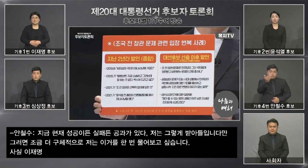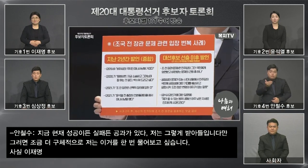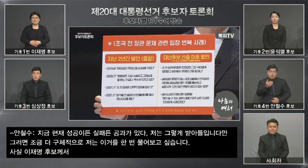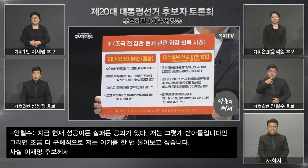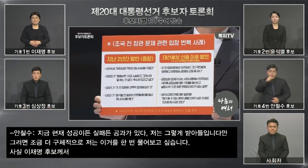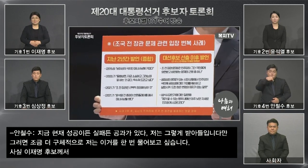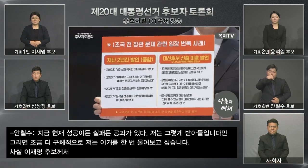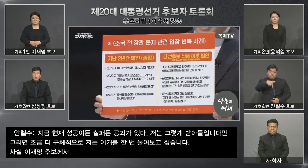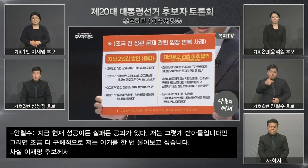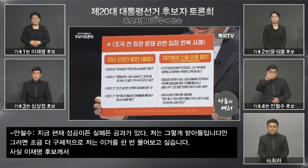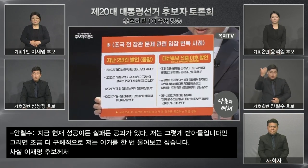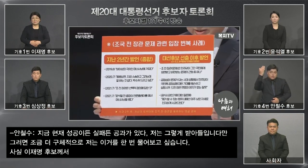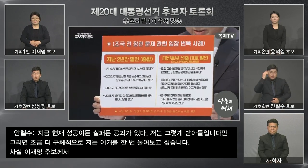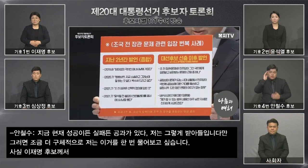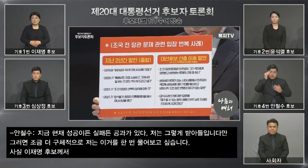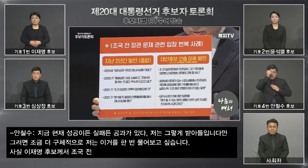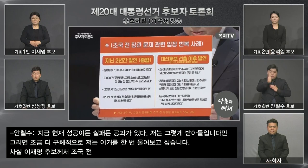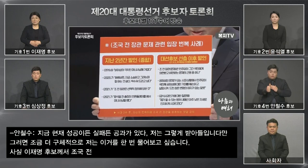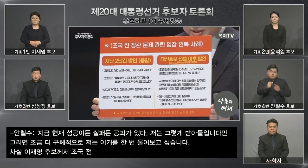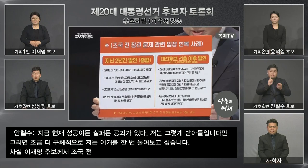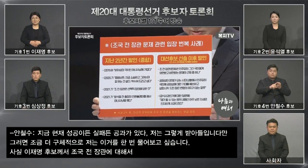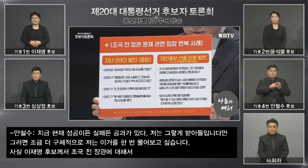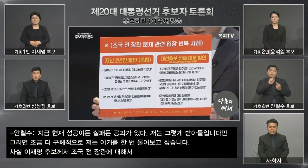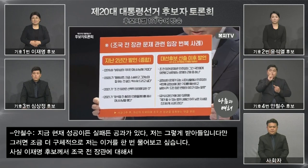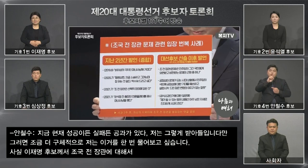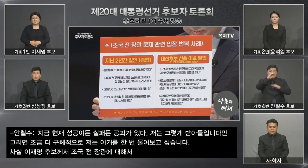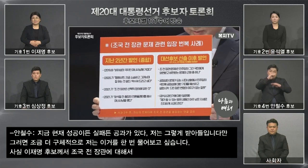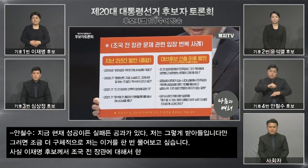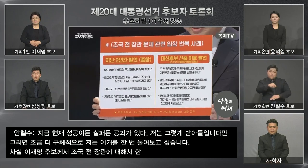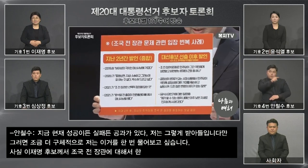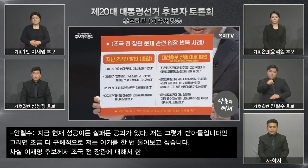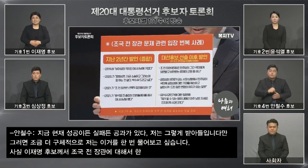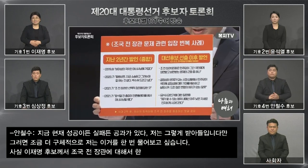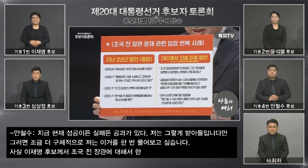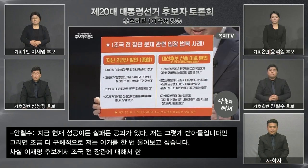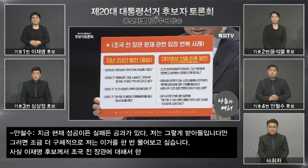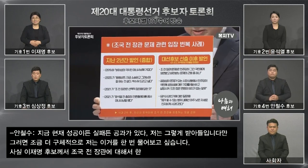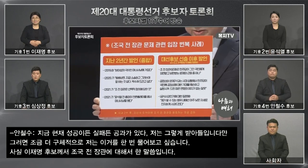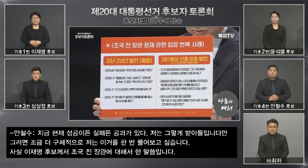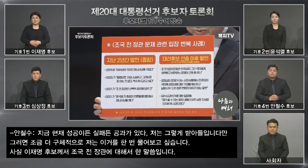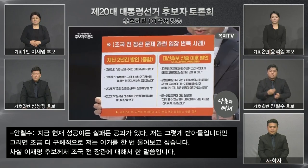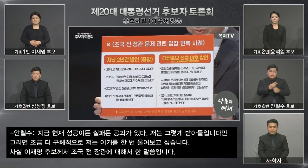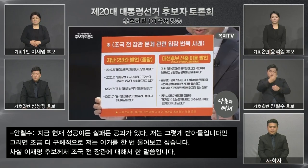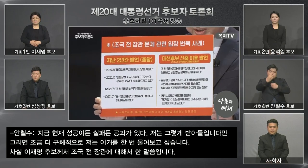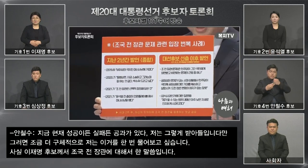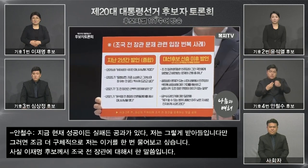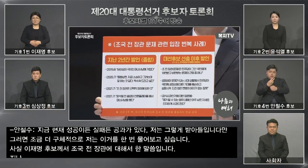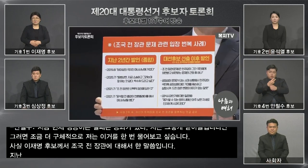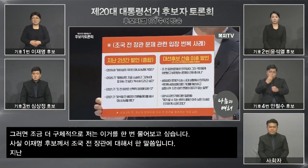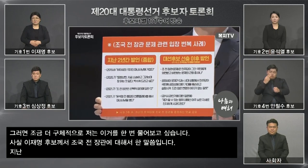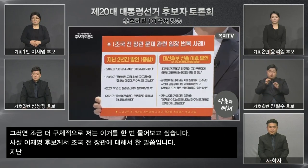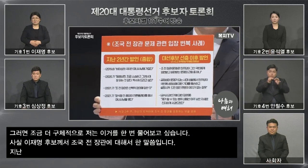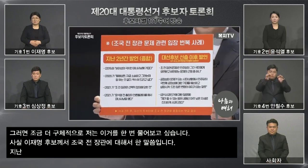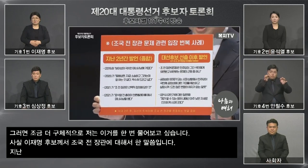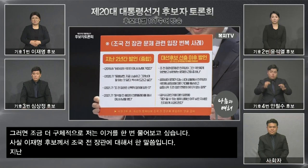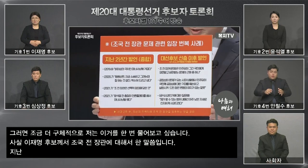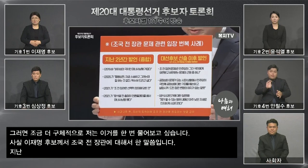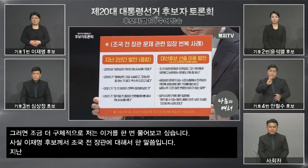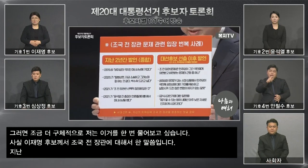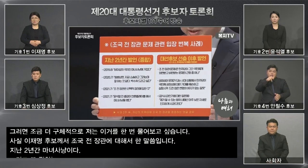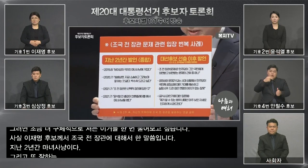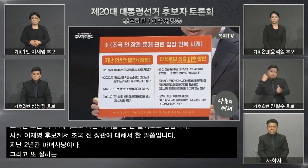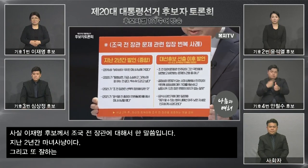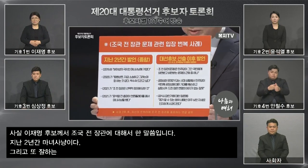한 말씀입니다. 지난 2년간은 마녀사냥이다. 그리고 또 잘하는 것 같다. 그렇게